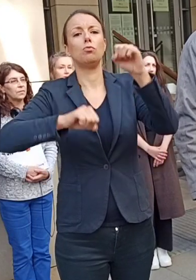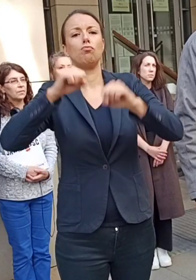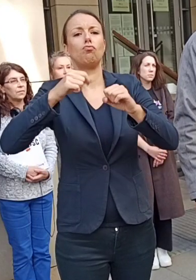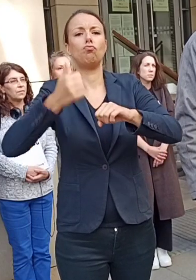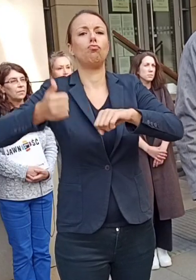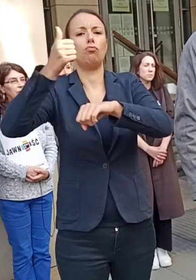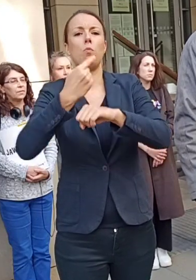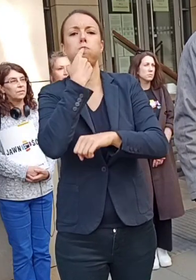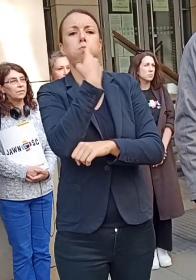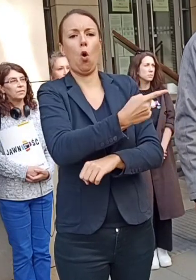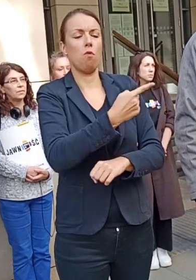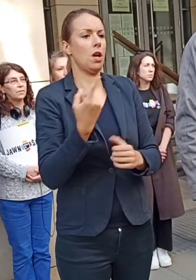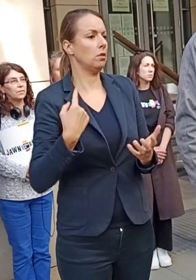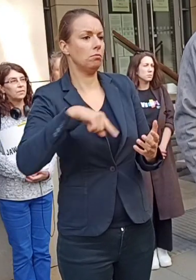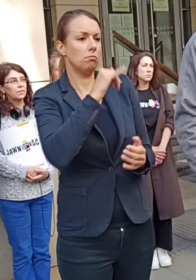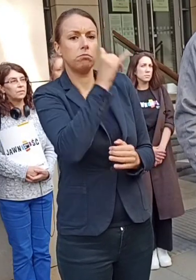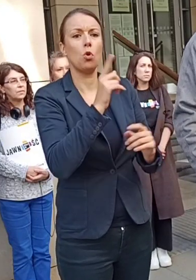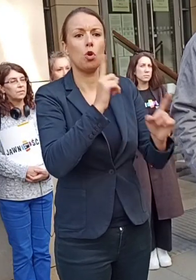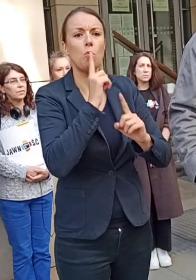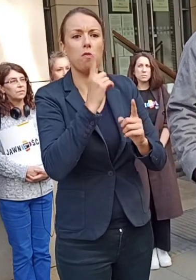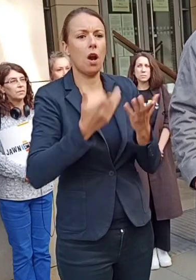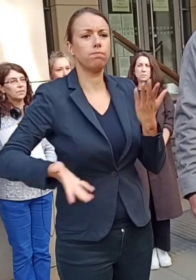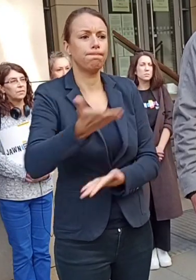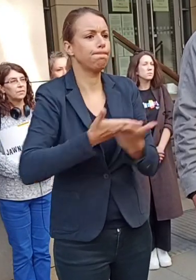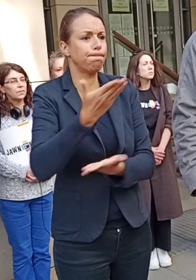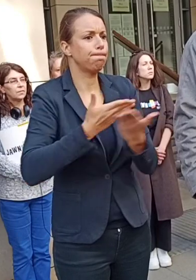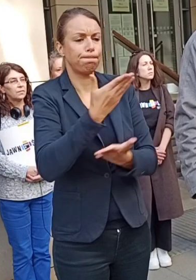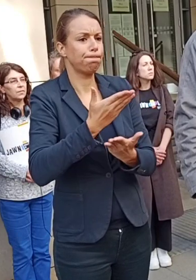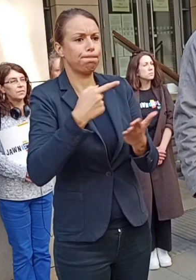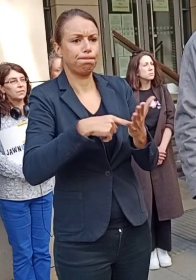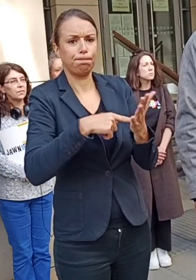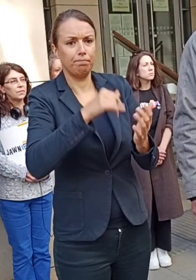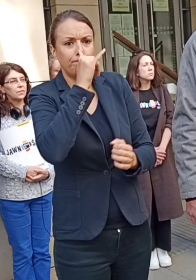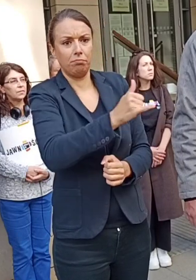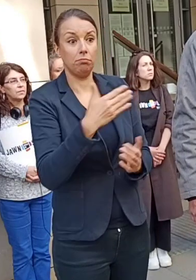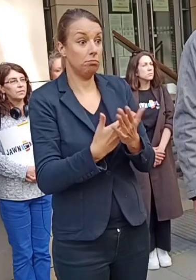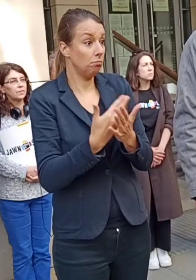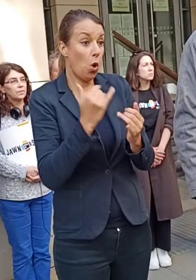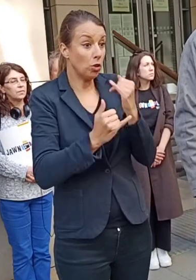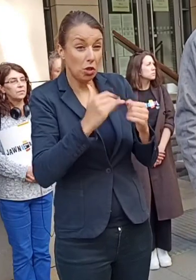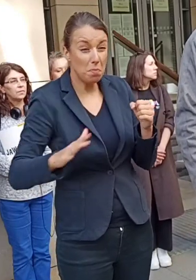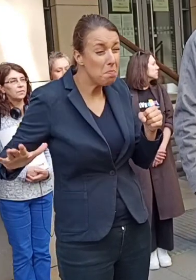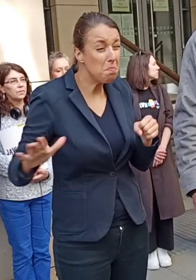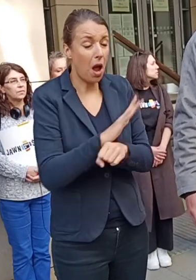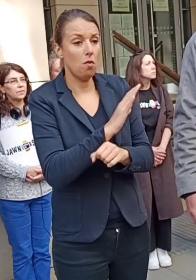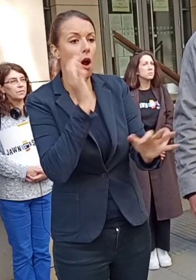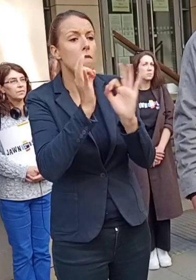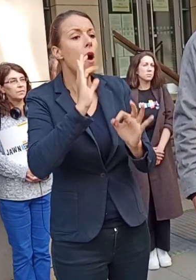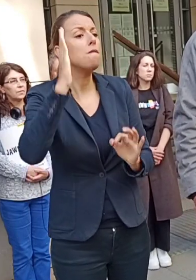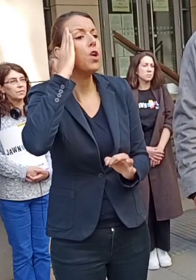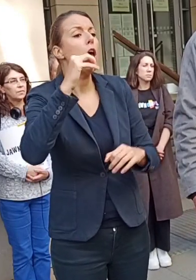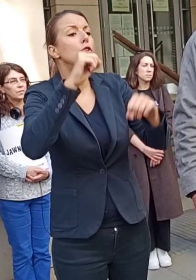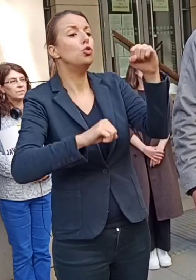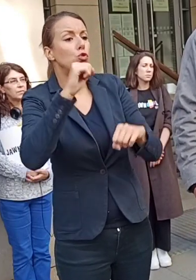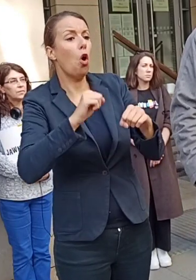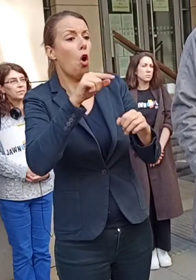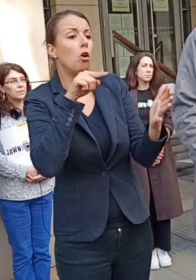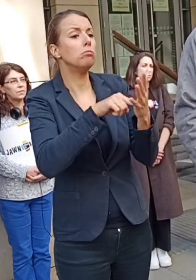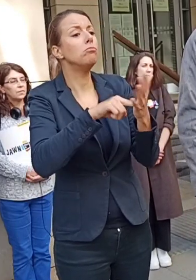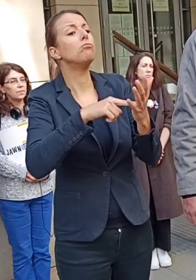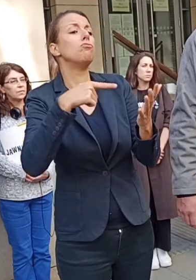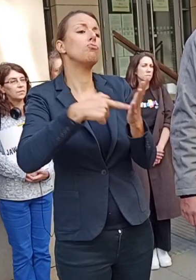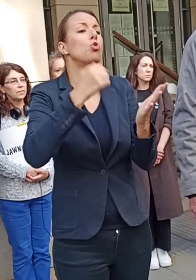naruszona możliwość prowadzenia debaty publicznej. To co innego, jakbyśmy mieli rzeczywiście pełną informację, z kim się spotykają sędziowie Trybunału Konstytucyjnego i